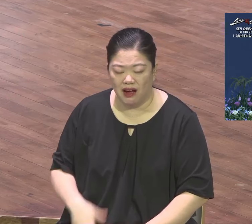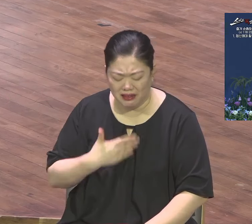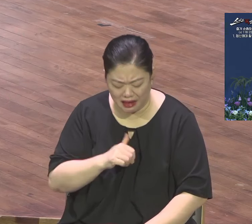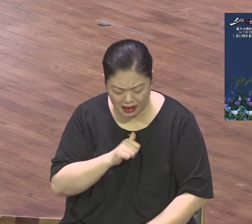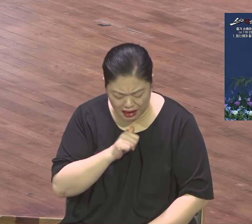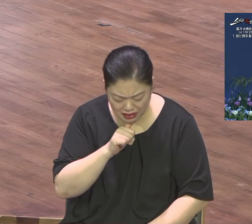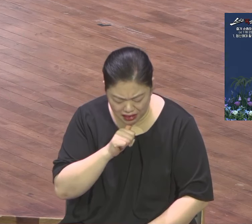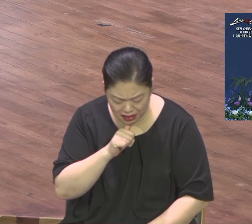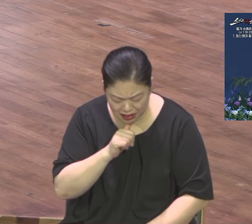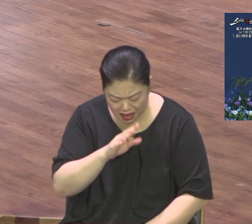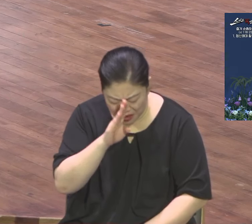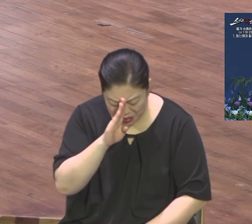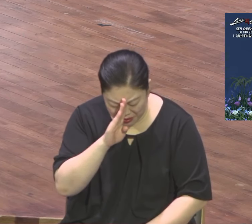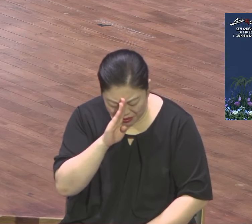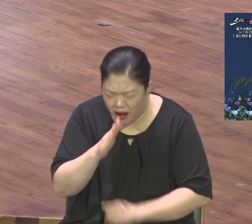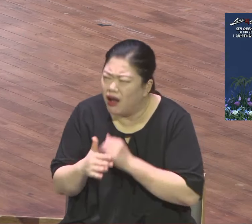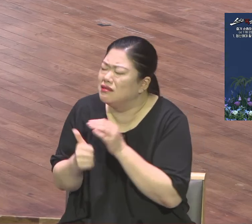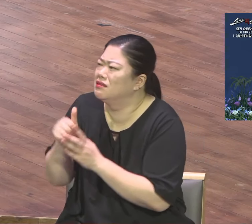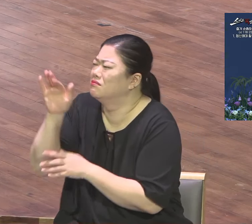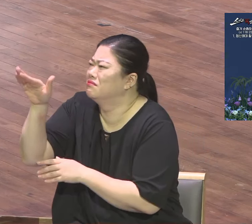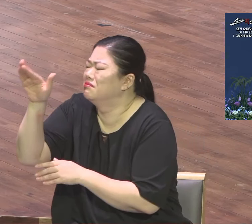희한하지요. 말씀을 듣는 무감각해.